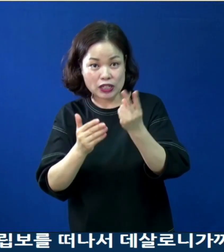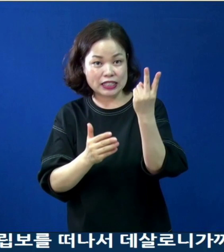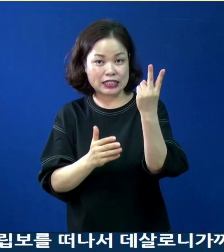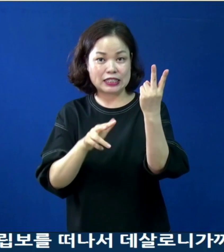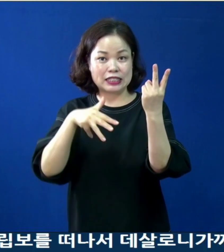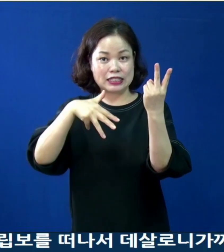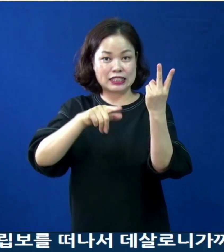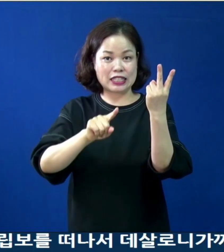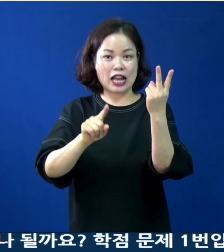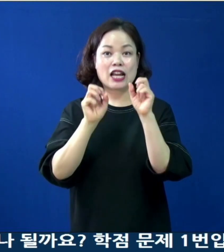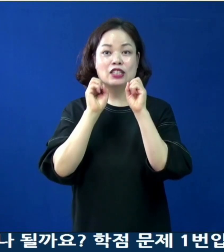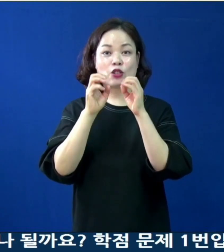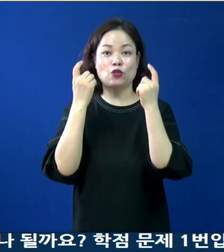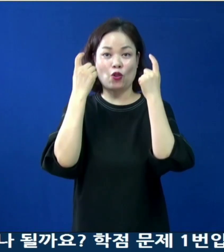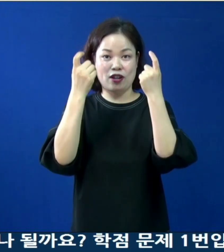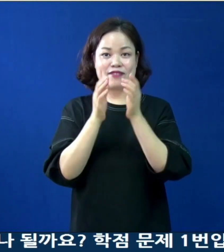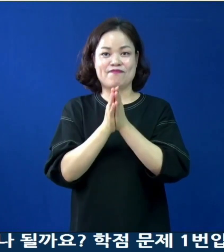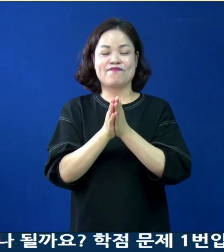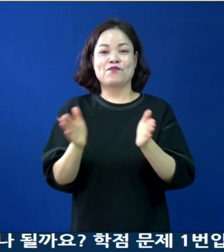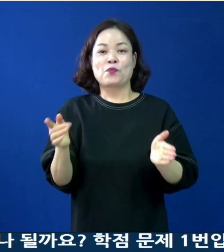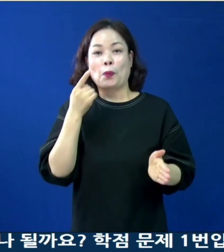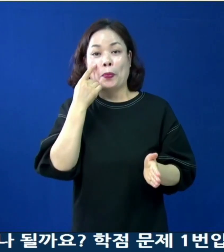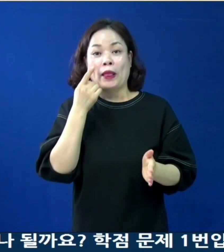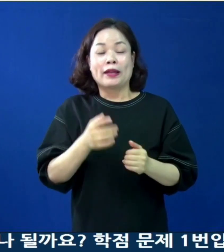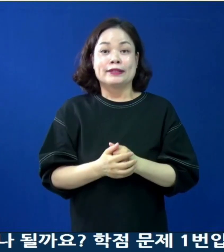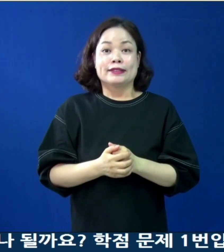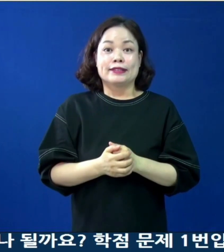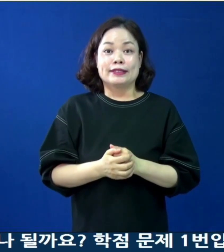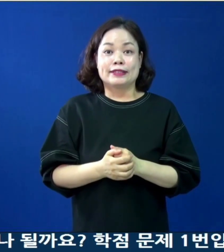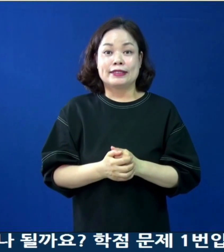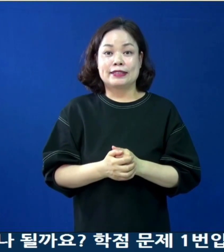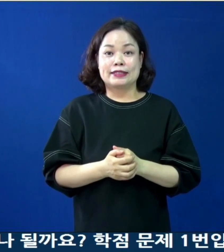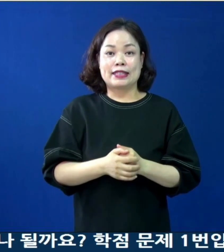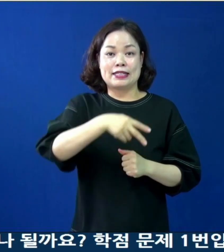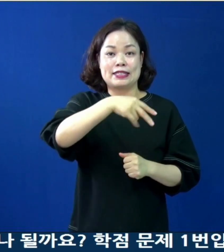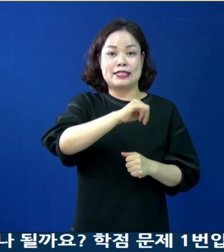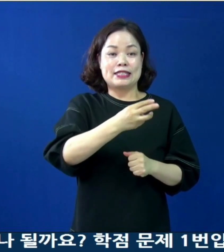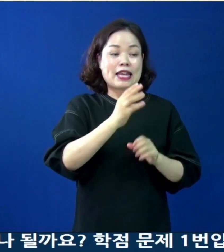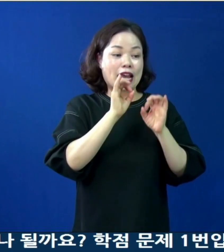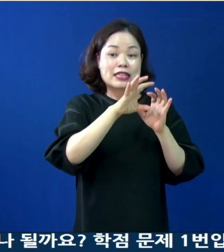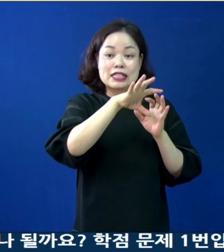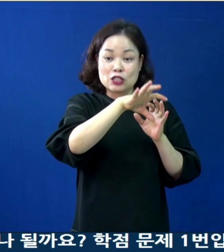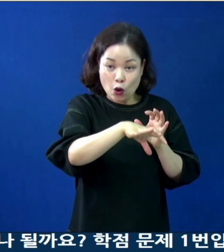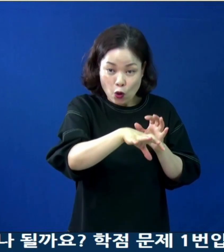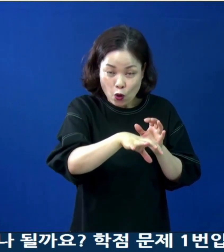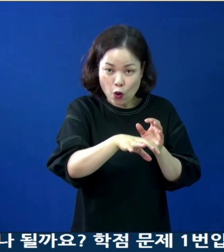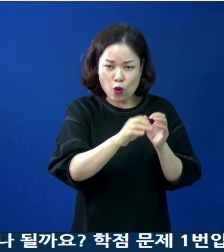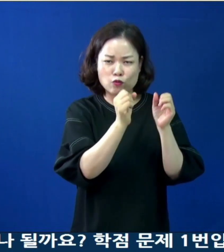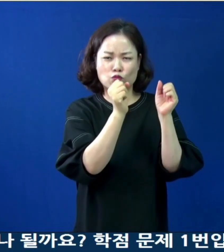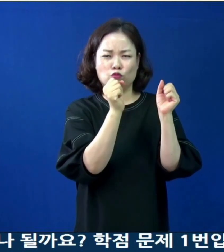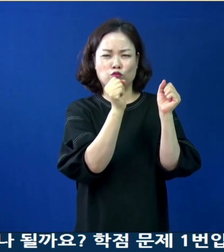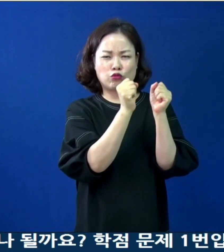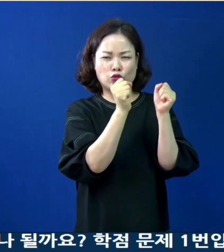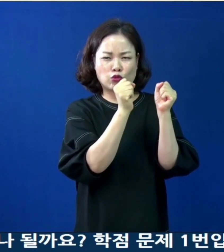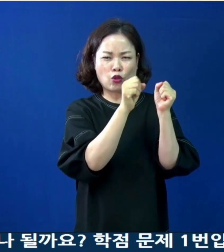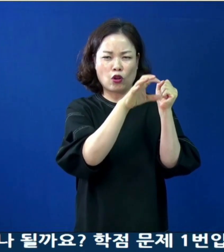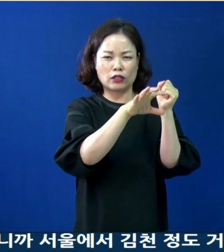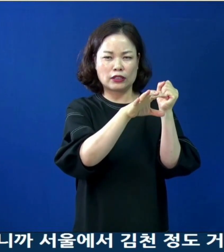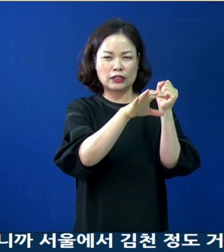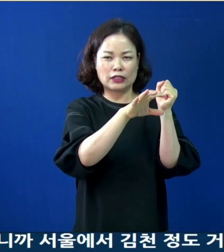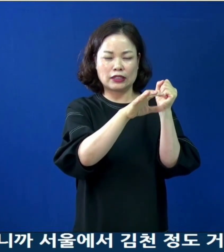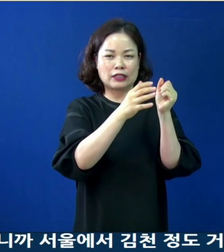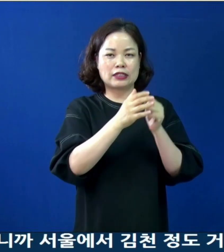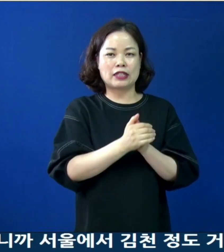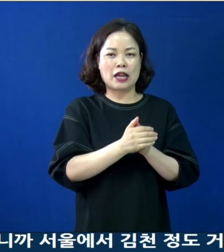전도여행 한번 확인해 보도록 합니다. 2차 전도여행, 시리아 안디옥을 떠나죠. 북쪽 육로로 올라가서 바울의